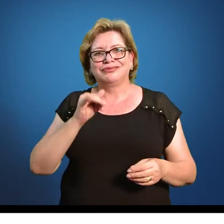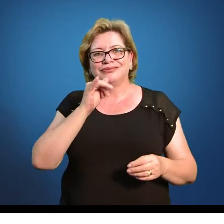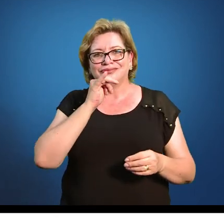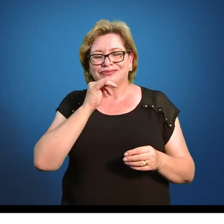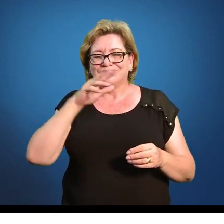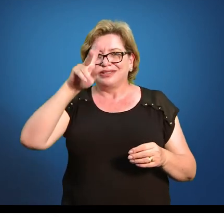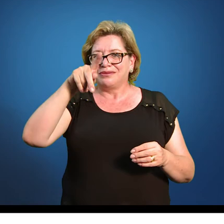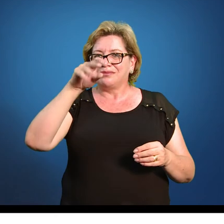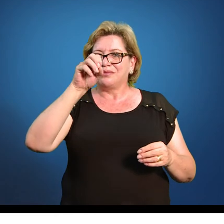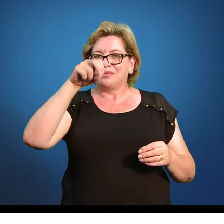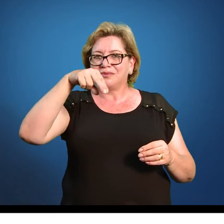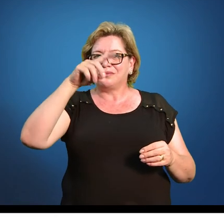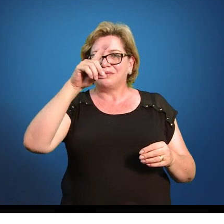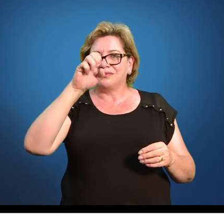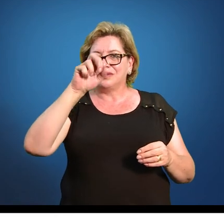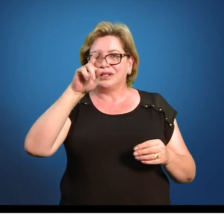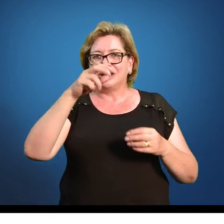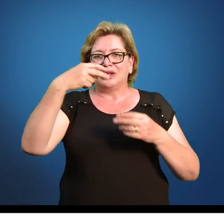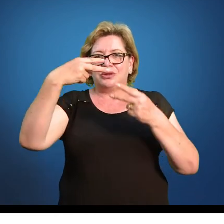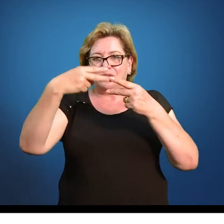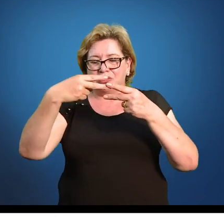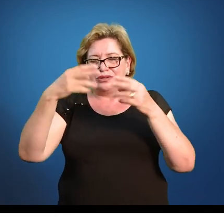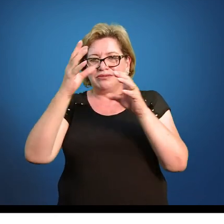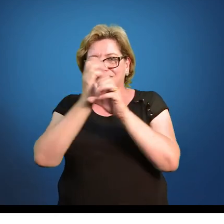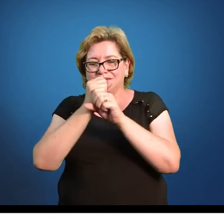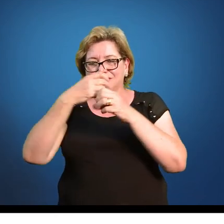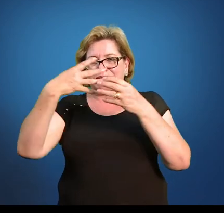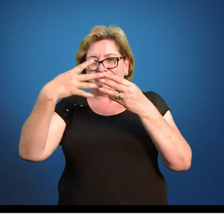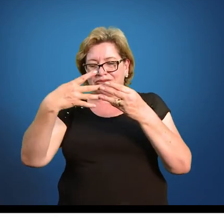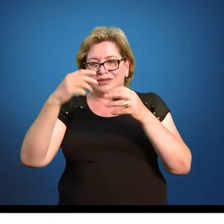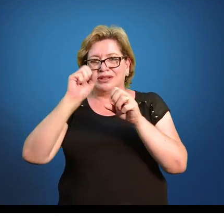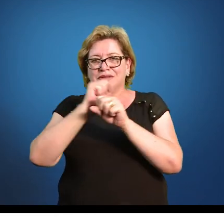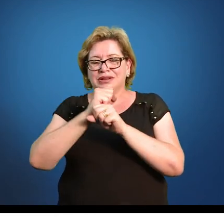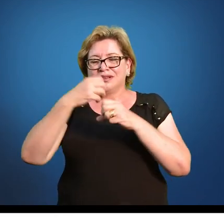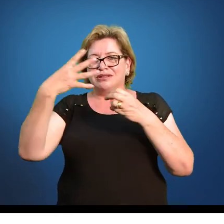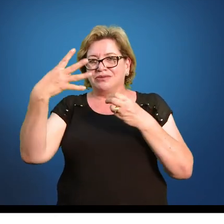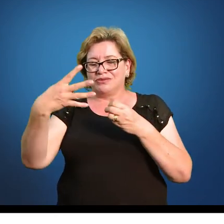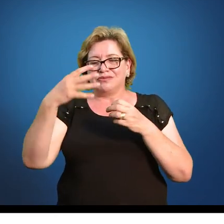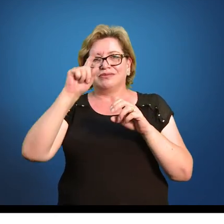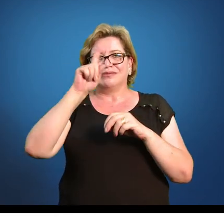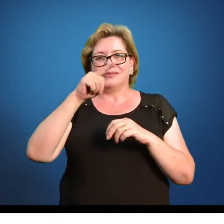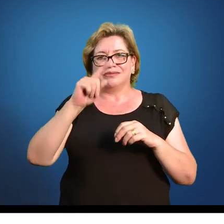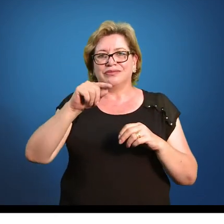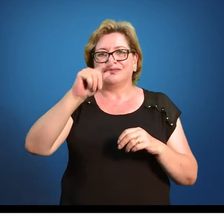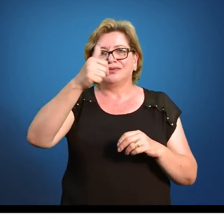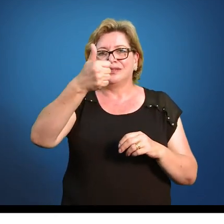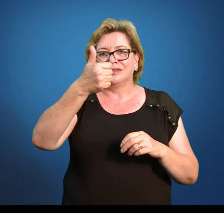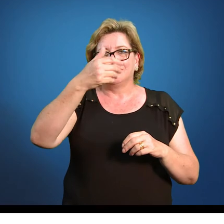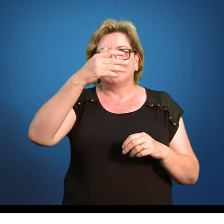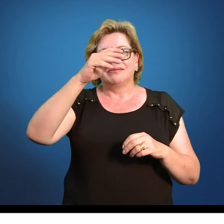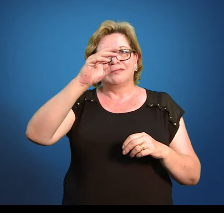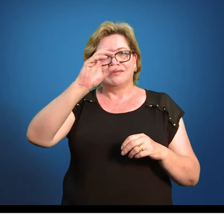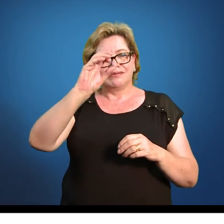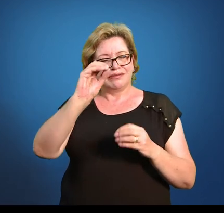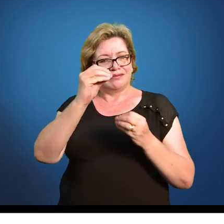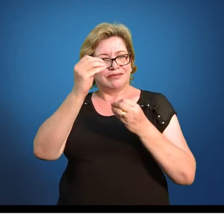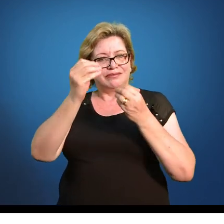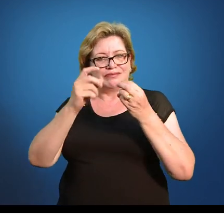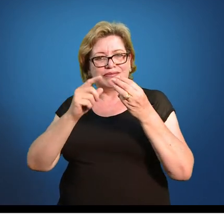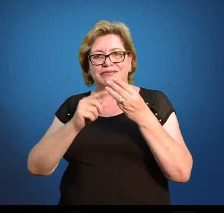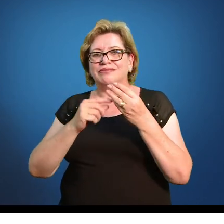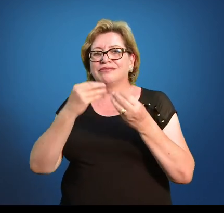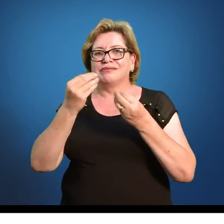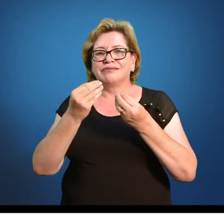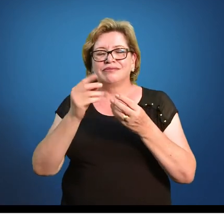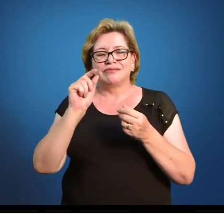média ponderada. Então agora eu vou ter 2 mais 4, que é o peso da segunda prova, mais 4, que é o peso da terceira